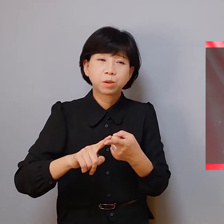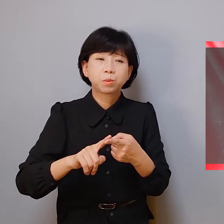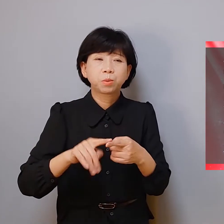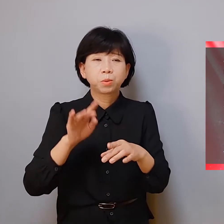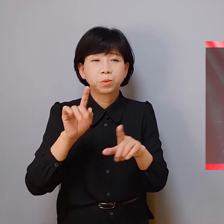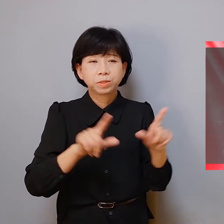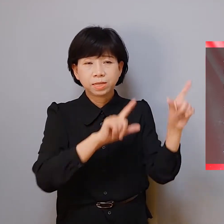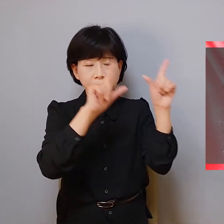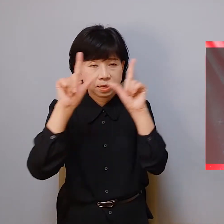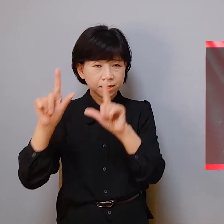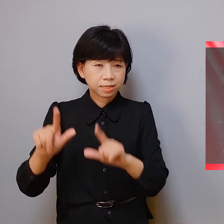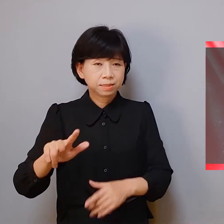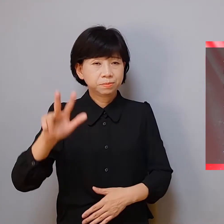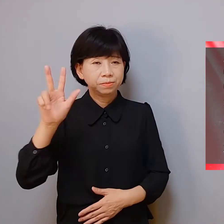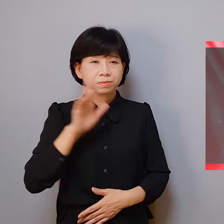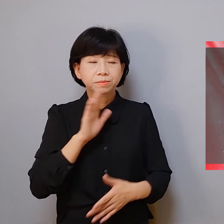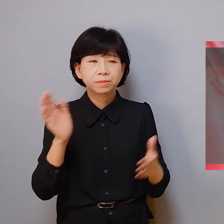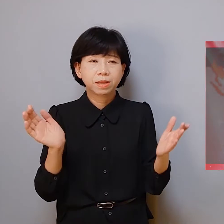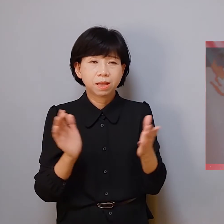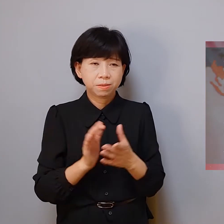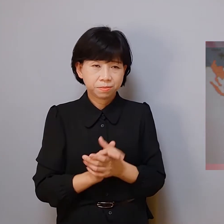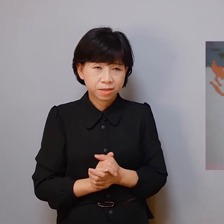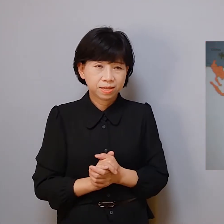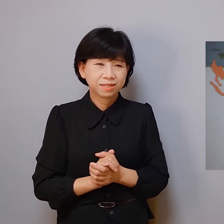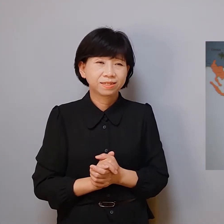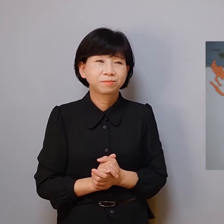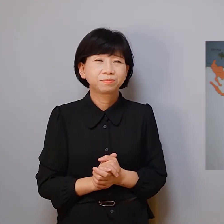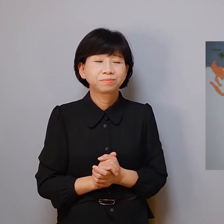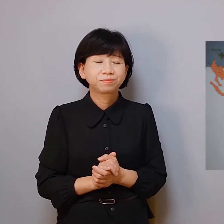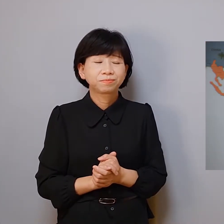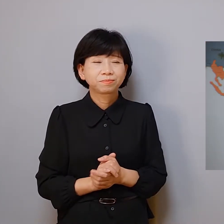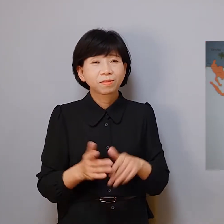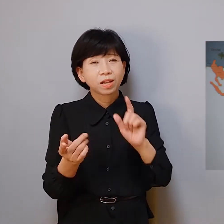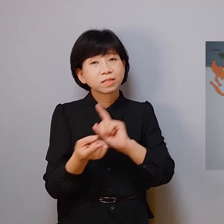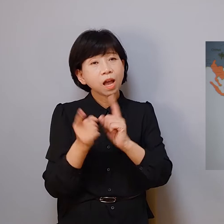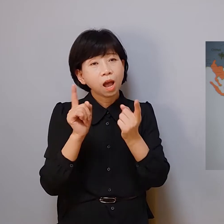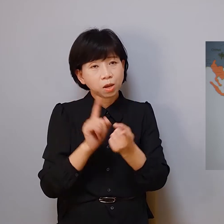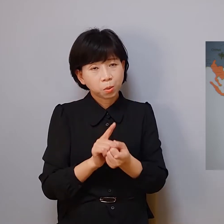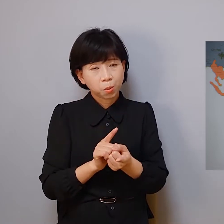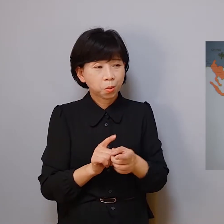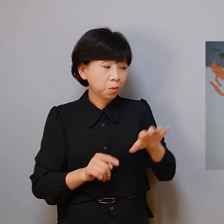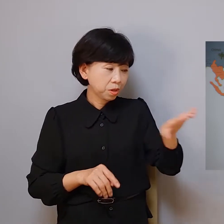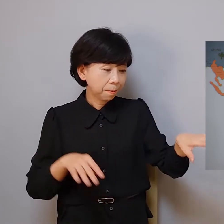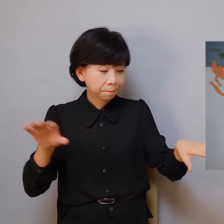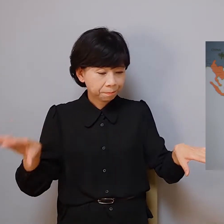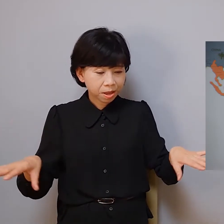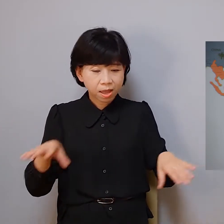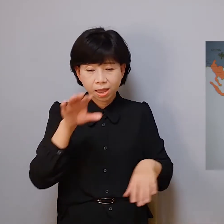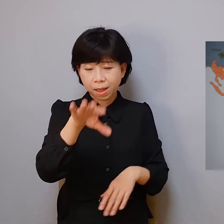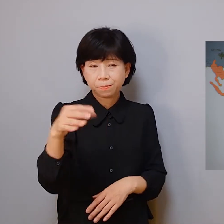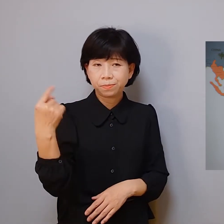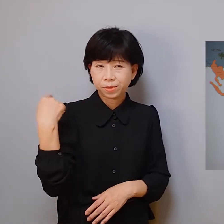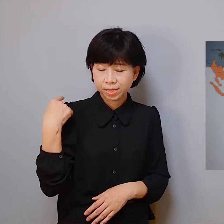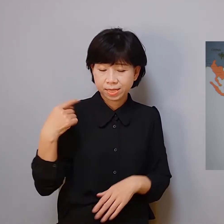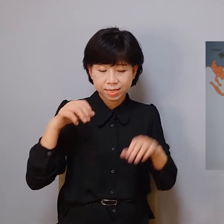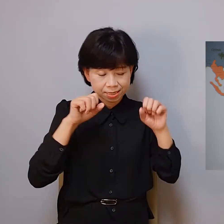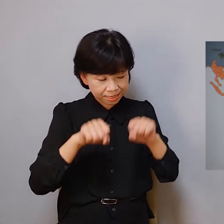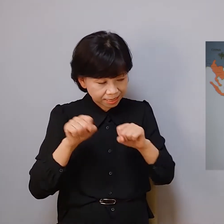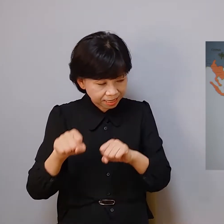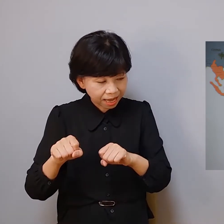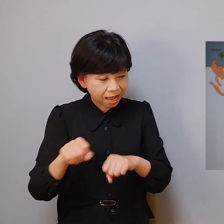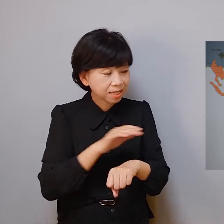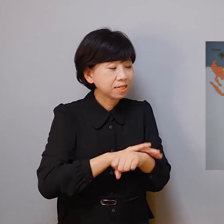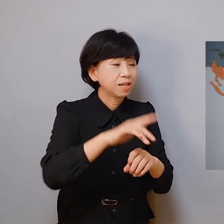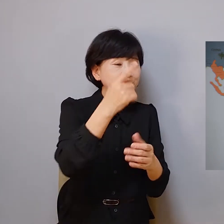말씀대로 살겠습니다. 아멘. 네. 우리 옆에 분들 또 앞뒤 분들 보시고 인사 나누시겠습니다.